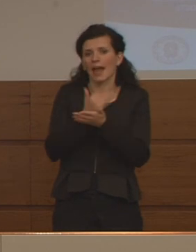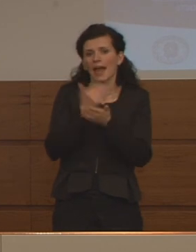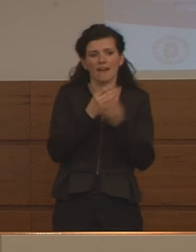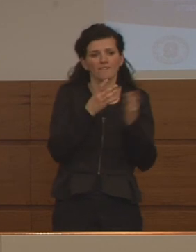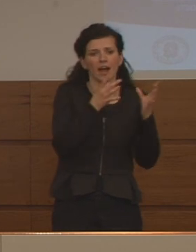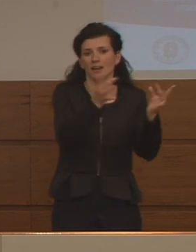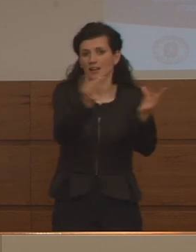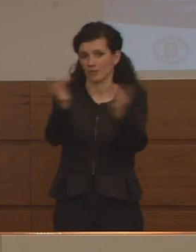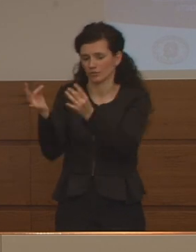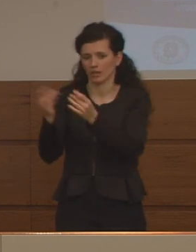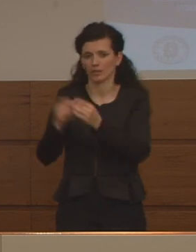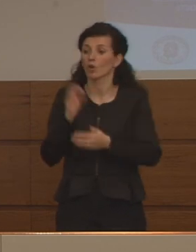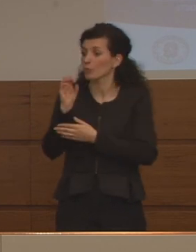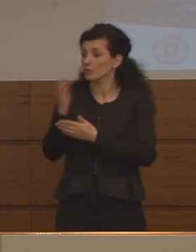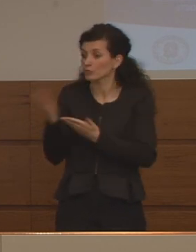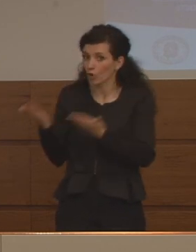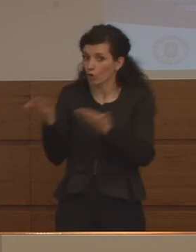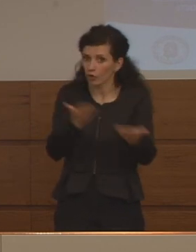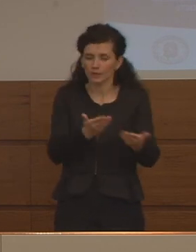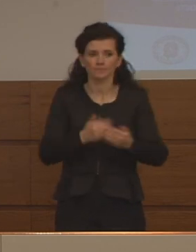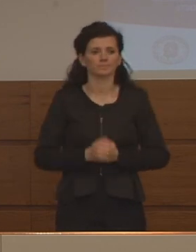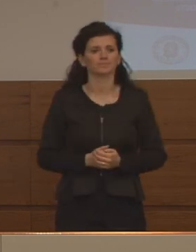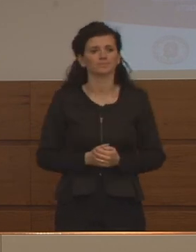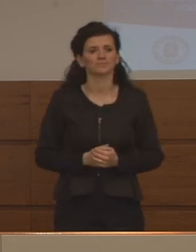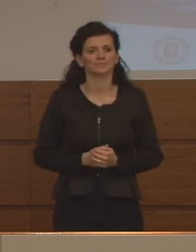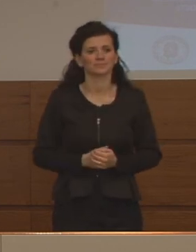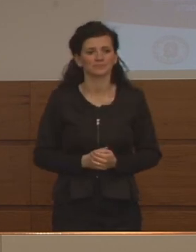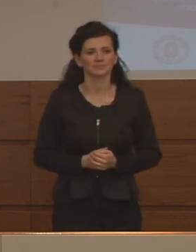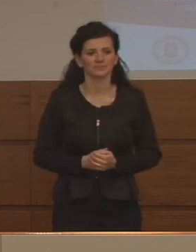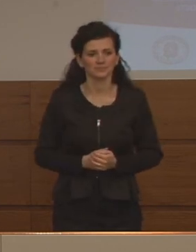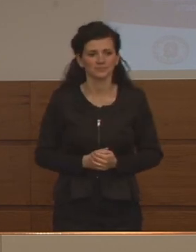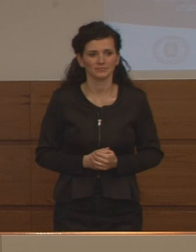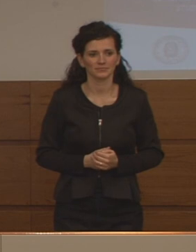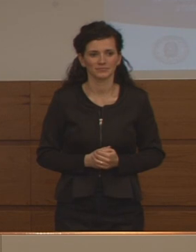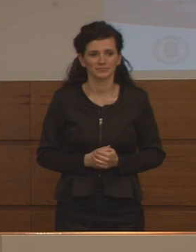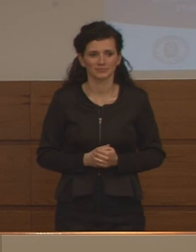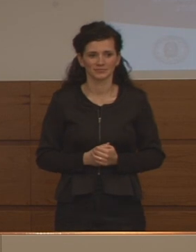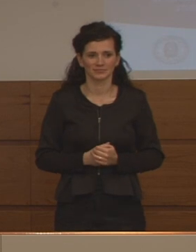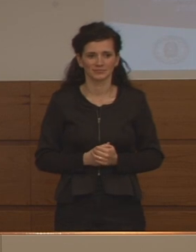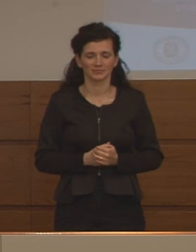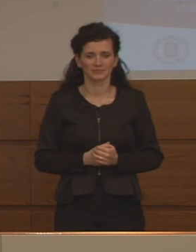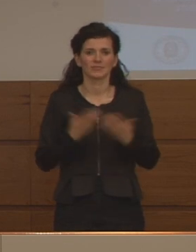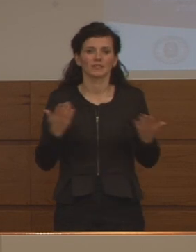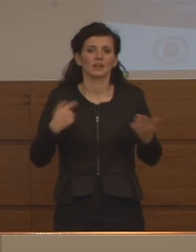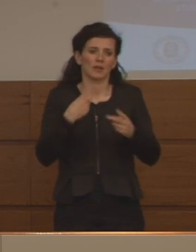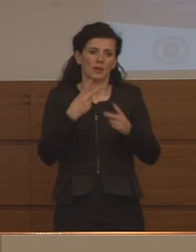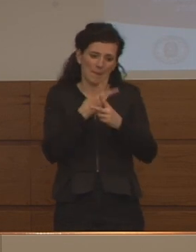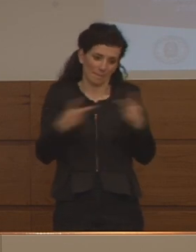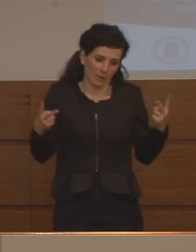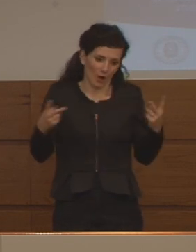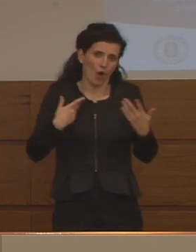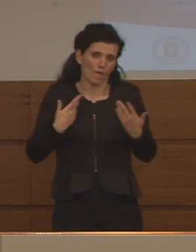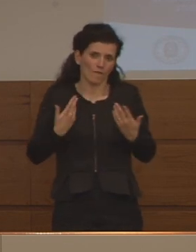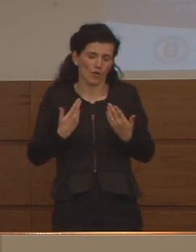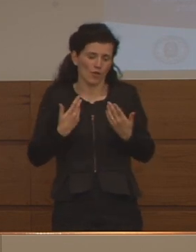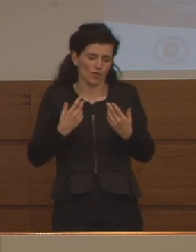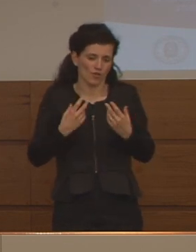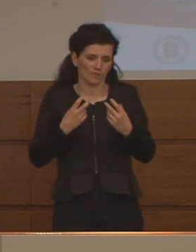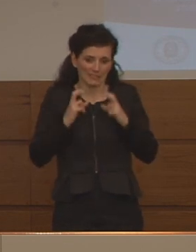spessore allora provo a fare lo sforzo di tale comunque la risposta a entrambe le